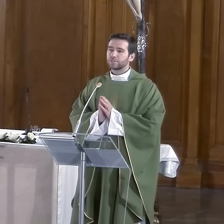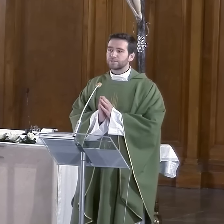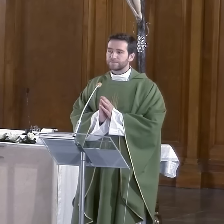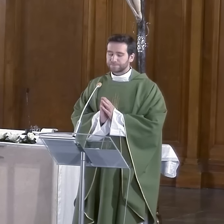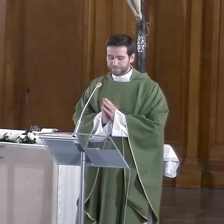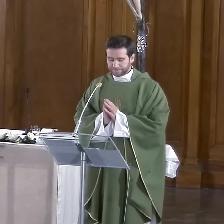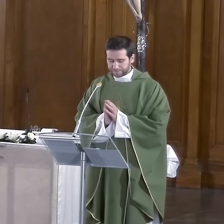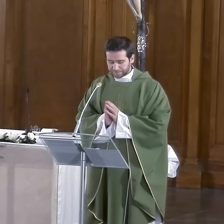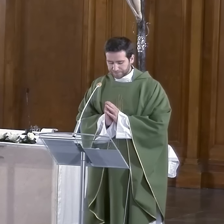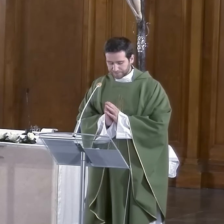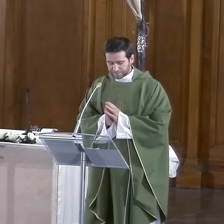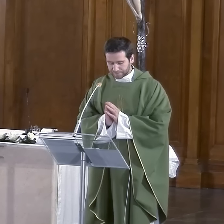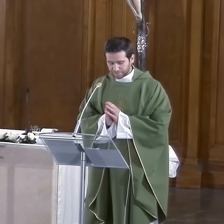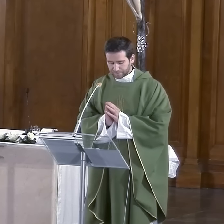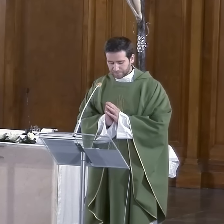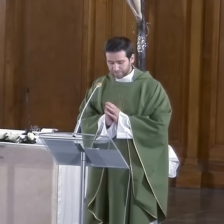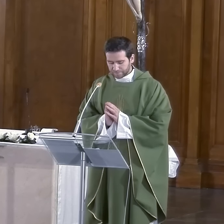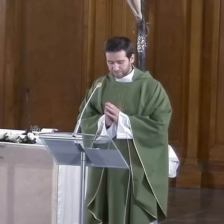Oremos.